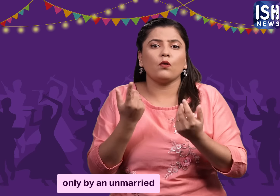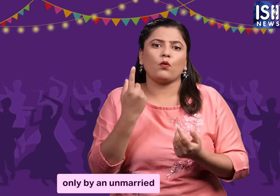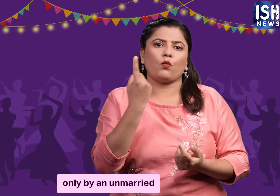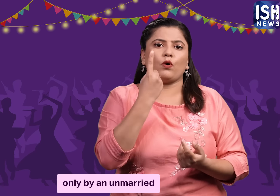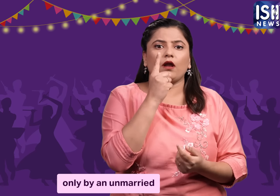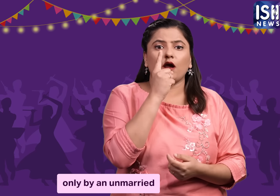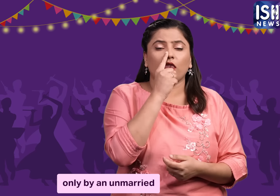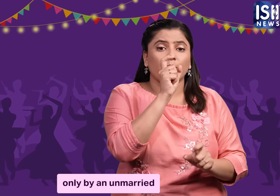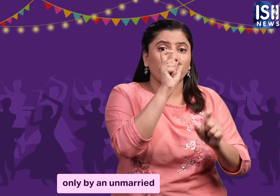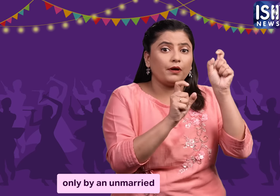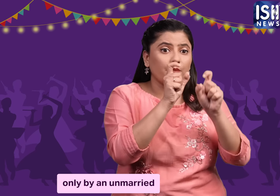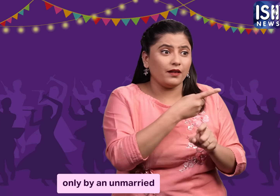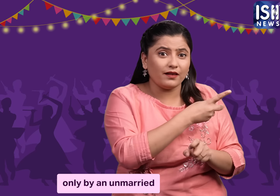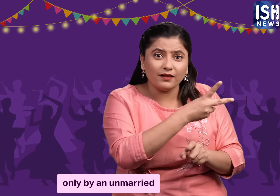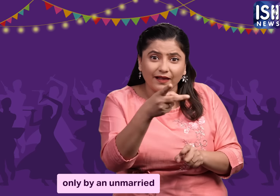एक अविवाहित